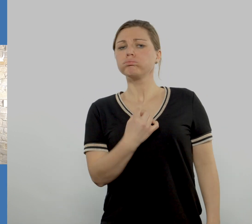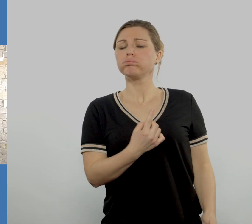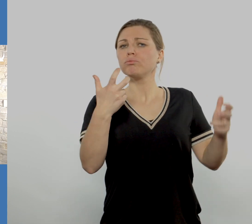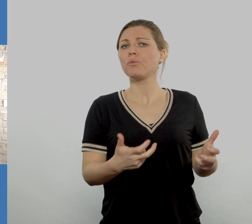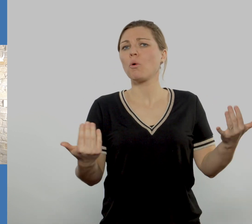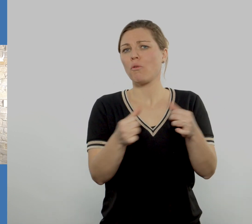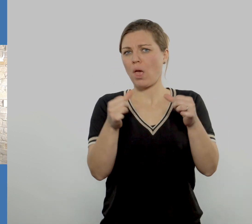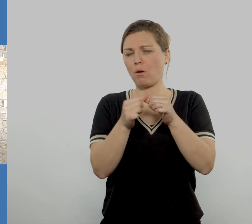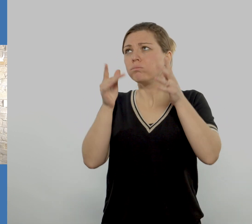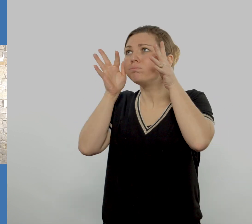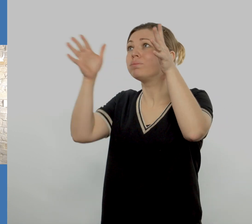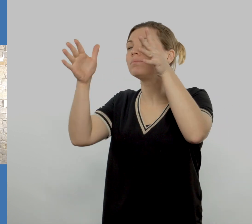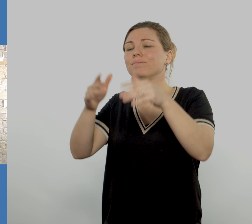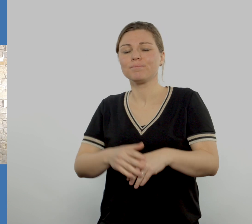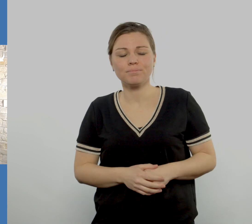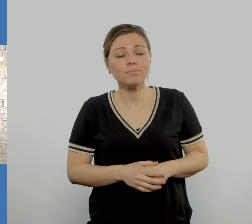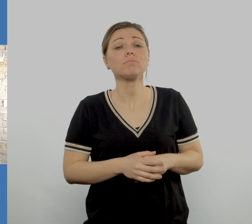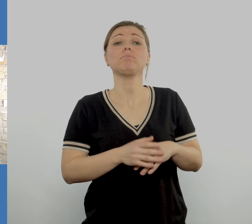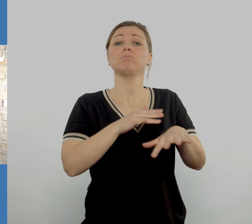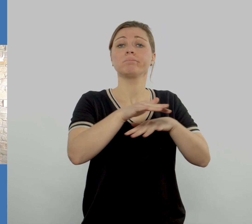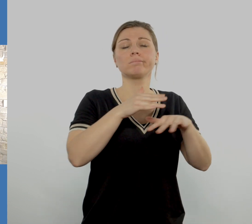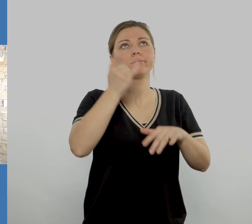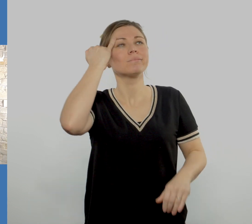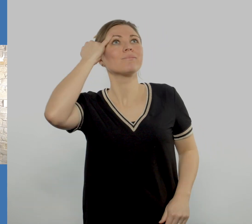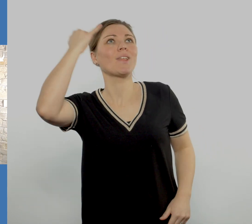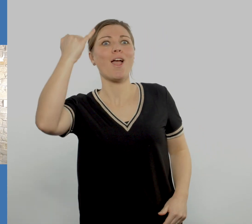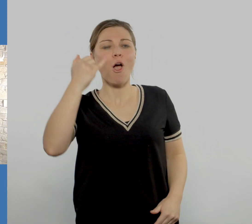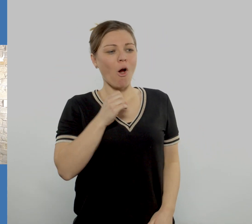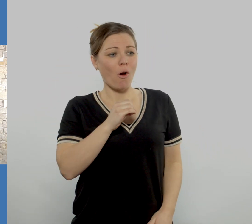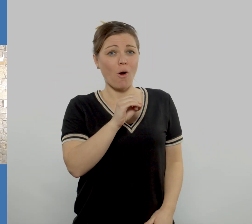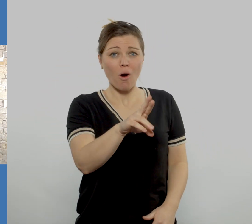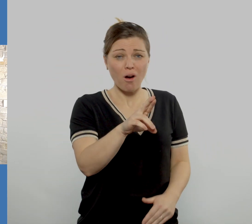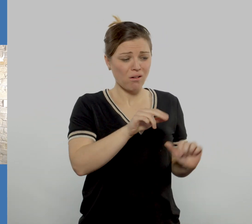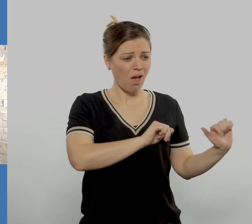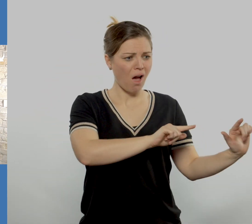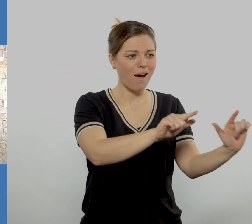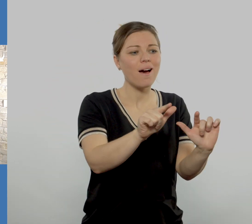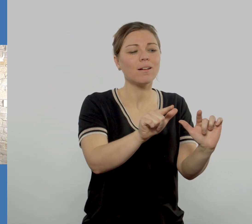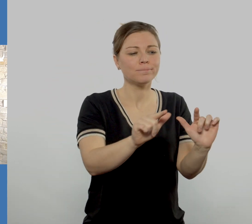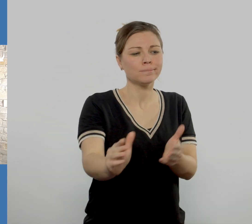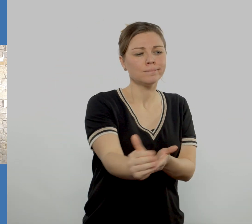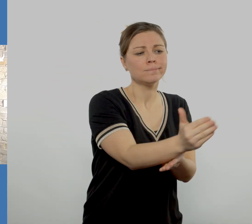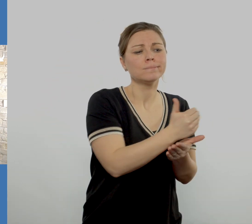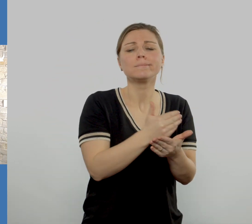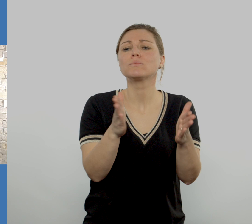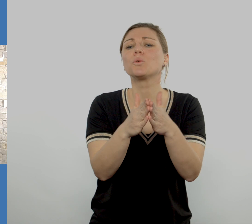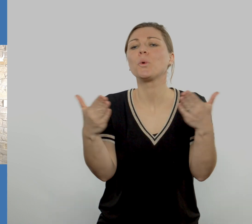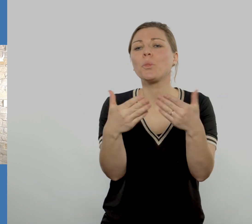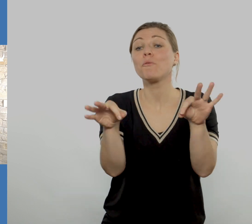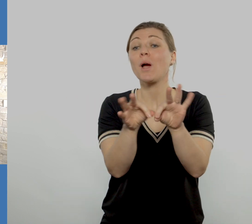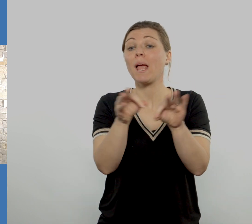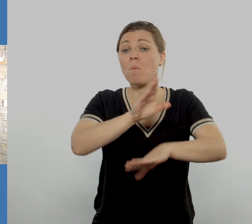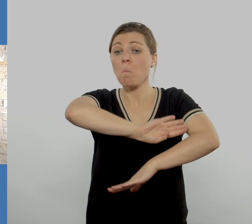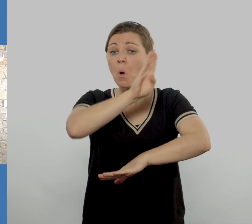Et là, ils ont eu une idée, ils ont pris l'or qu'ils avaient et ils se sont dit, on va construire, ils ont demandé aux frères de Moïse, on va